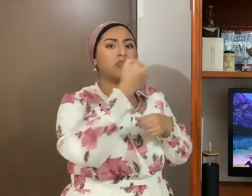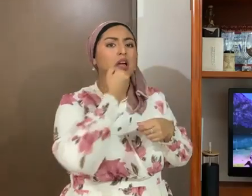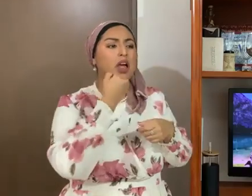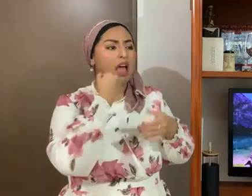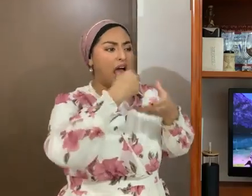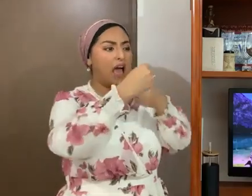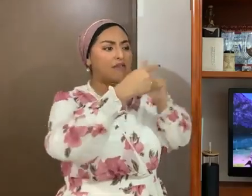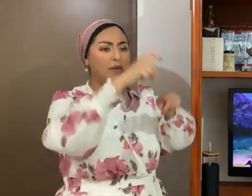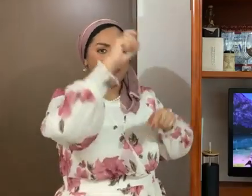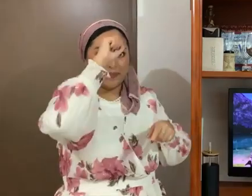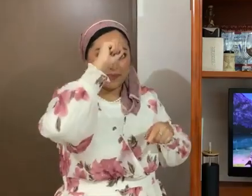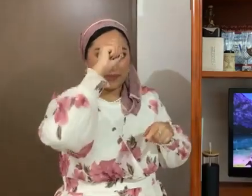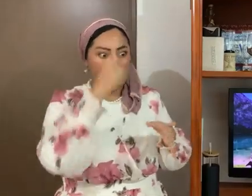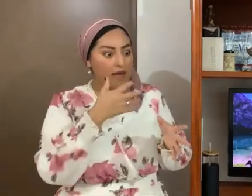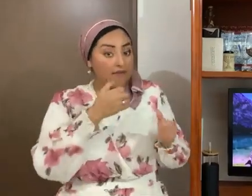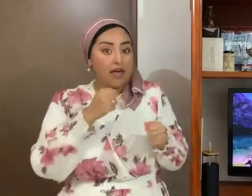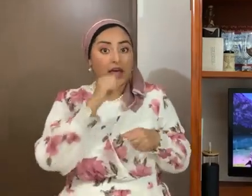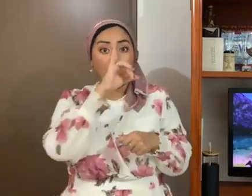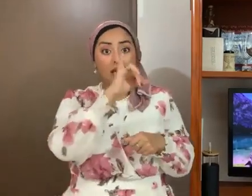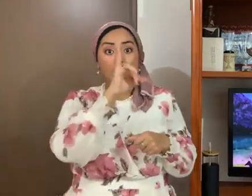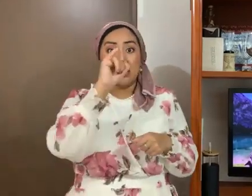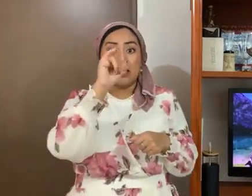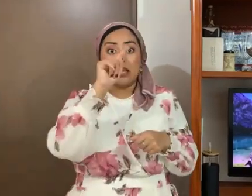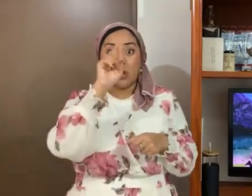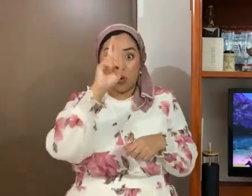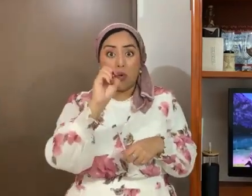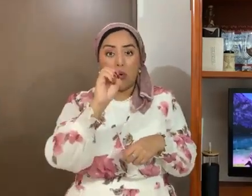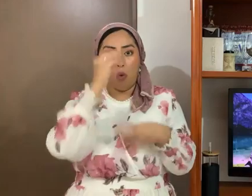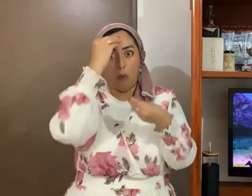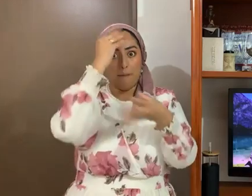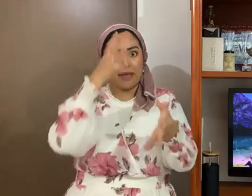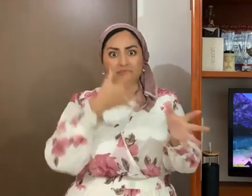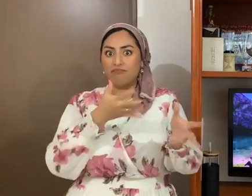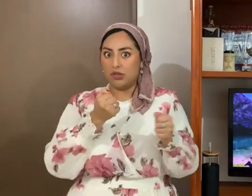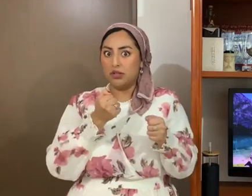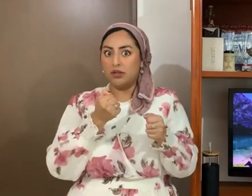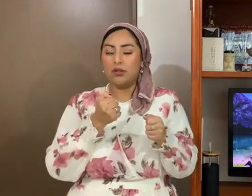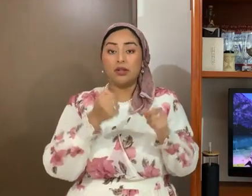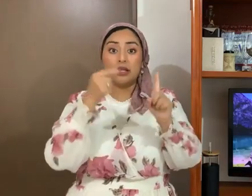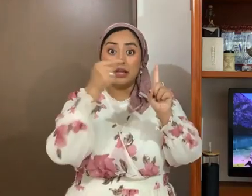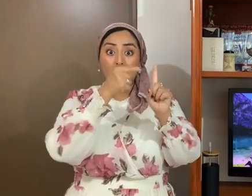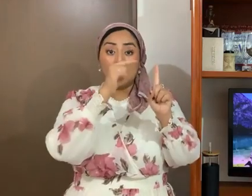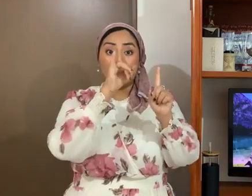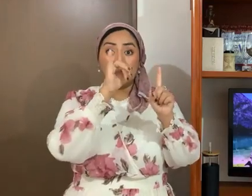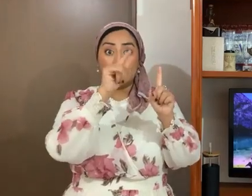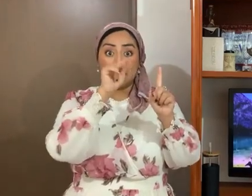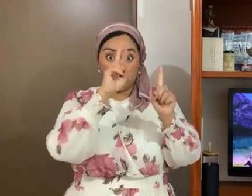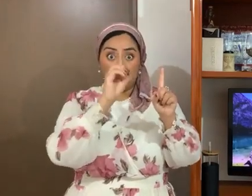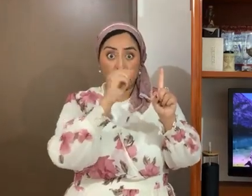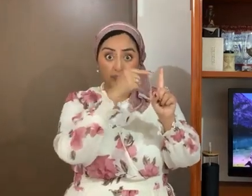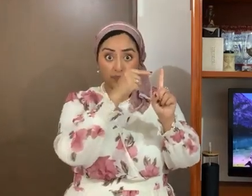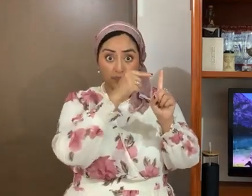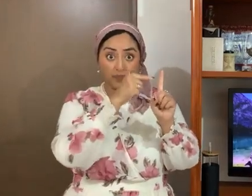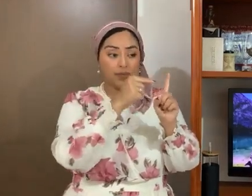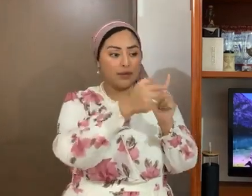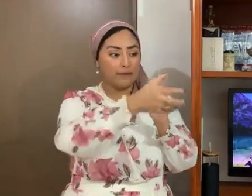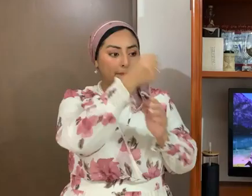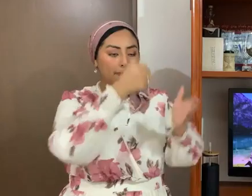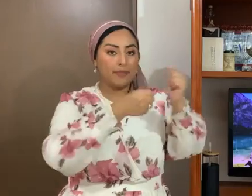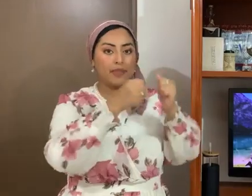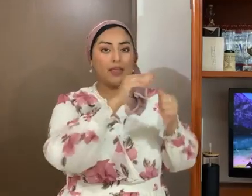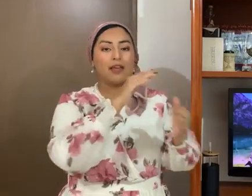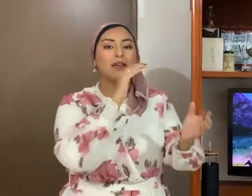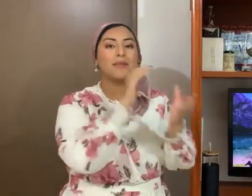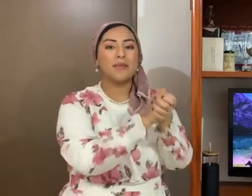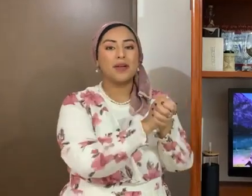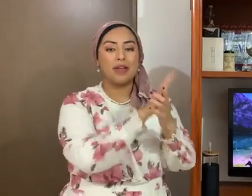Fíjense, aquí nos damos cuenta que de inmediato Yetro obedeció. Y tomó Yetro, suegro de Moisés, a Séfora,